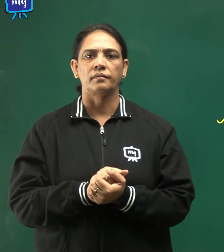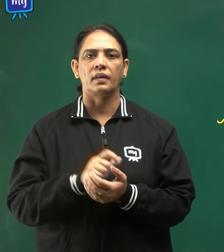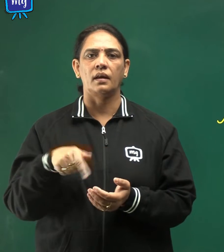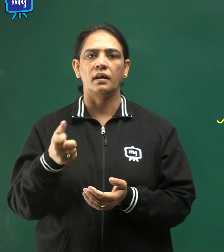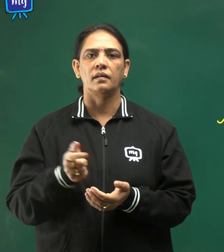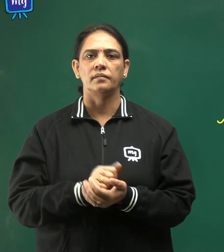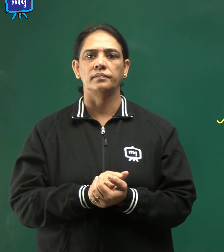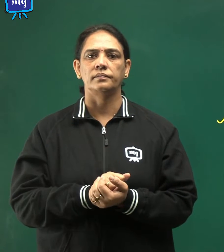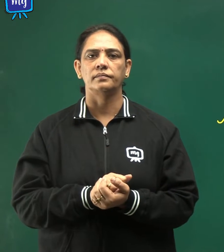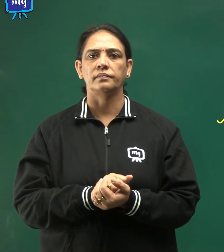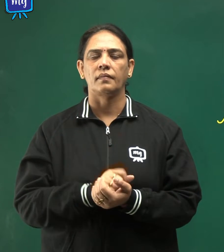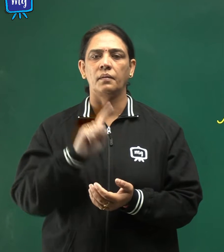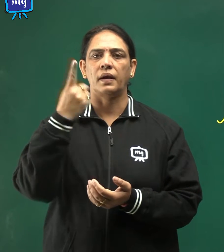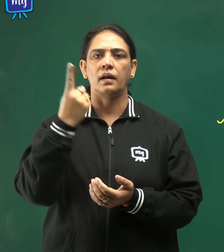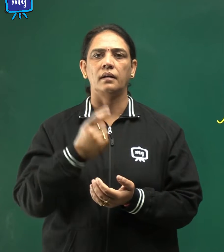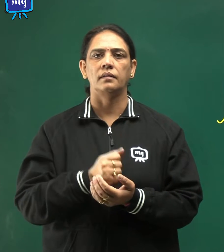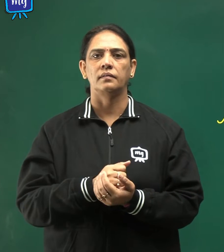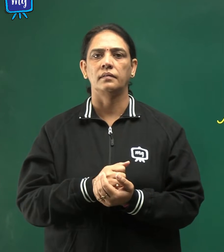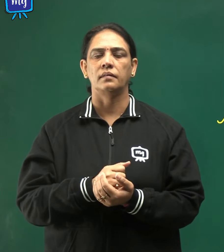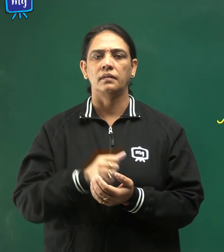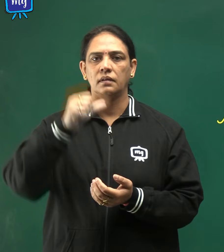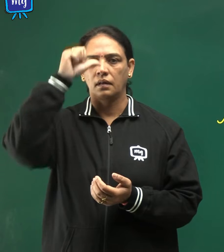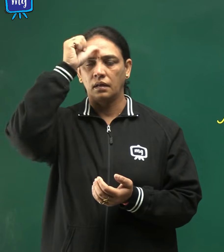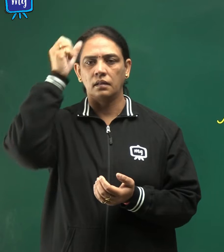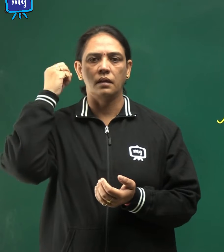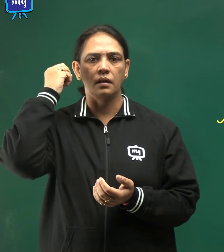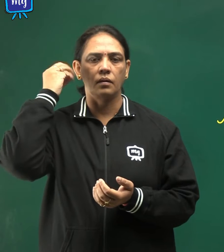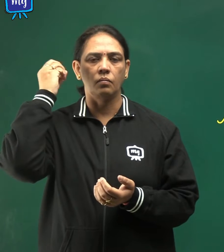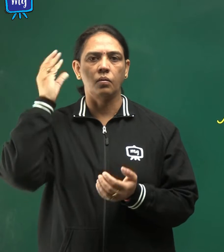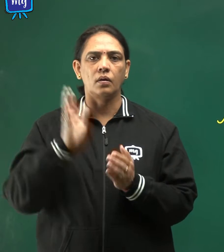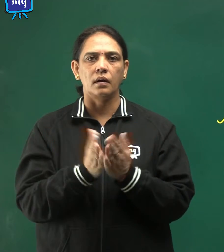कि पहला, हिंदी की पुस्तक